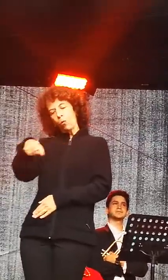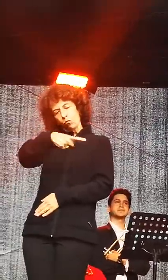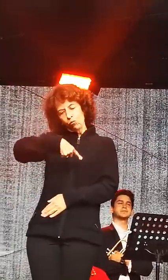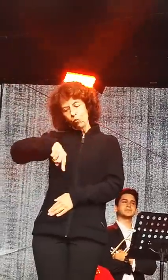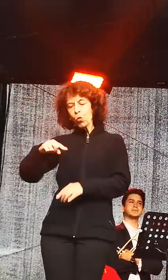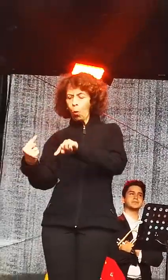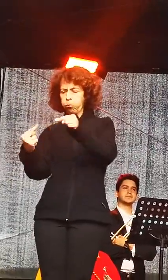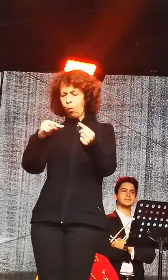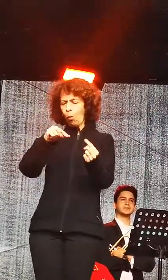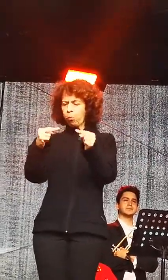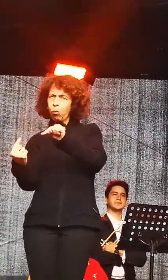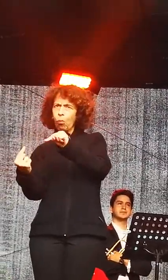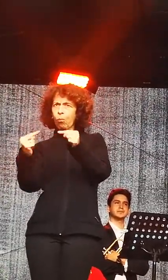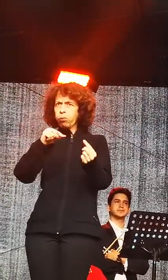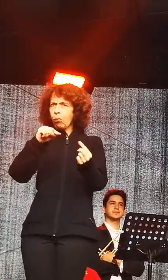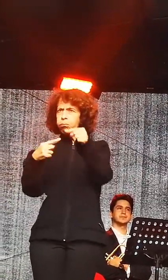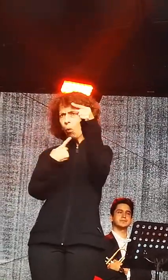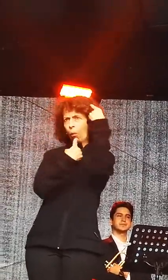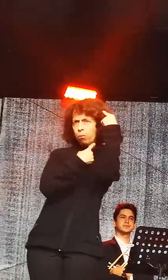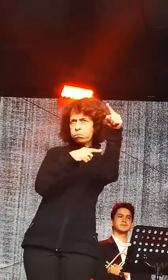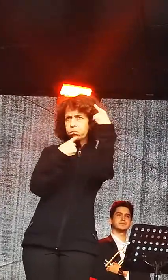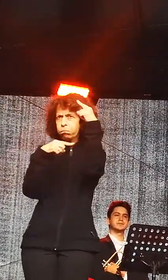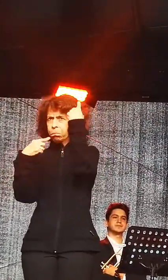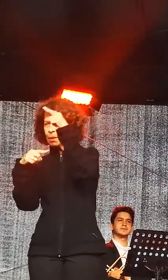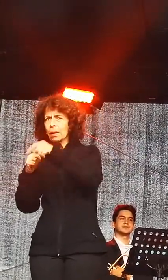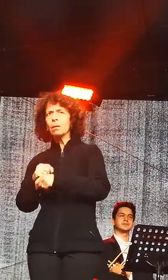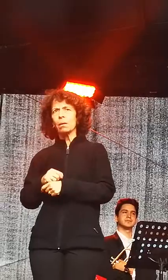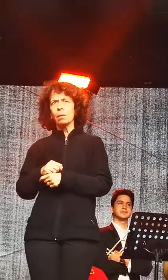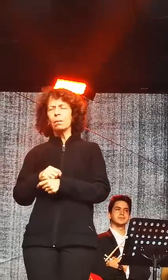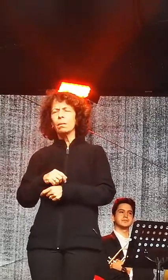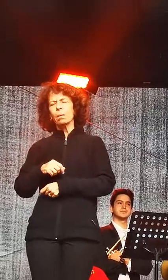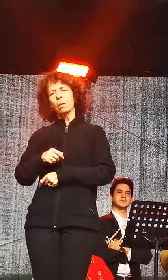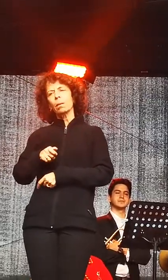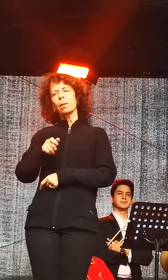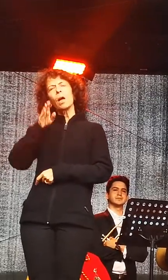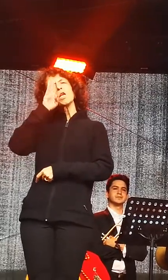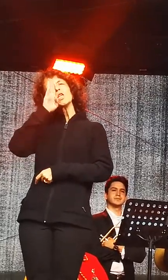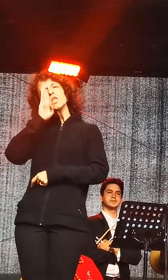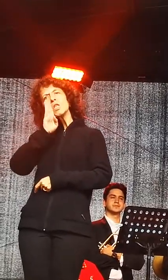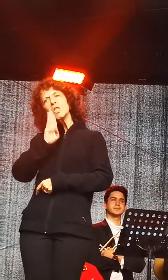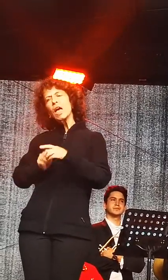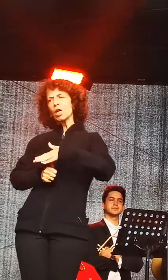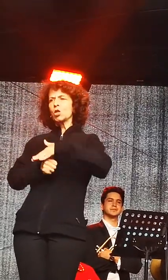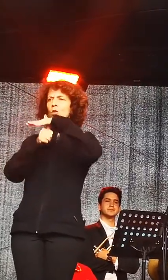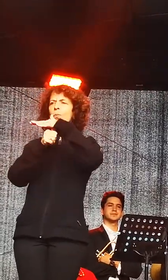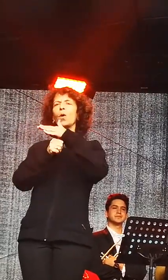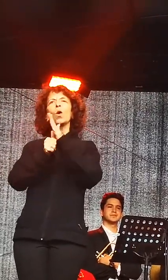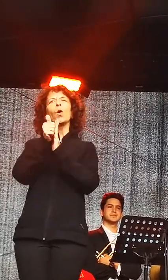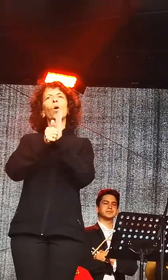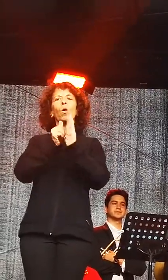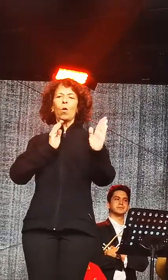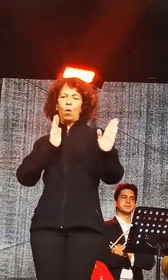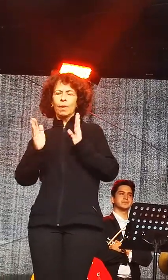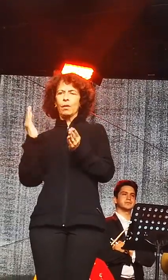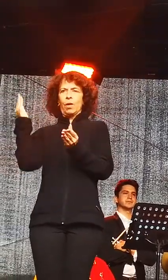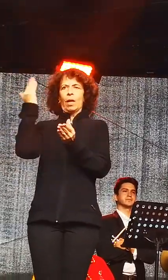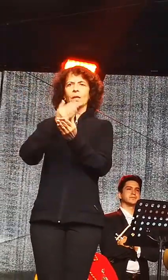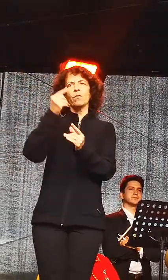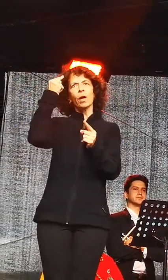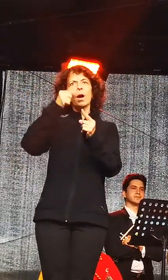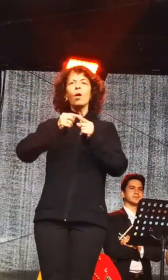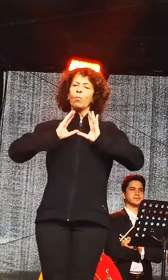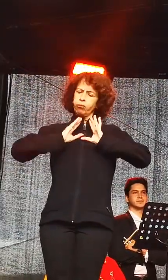surgit entre quelques-uns et quelques-unes, les plus sages des confédérés doivent intervenir en médiateur pour apaiser le